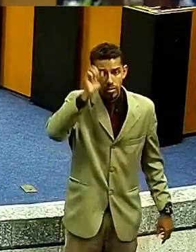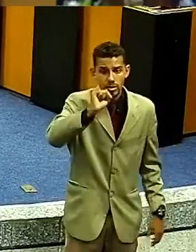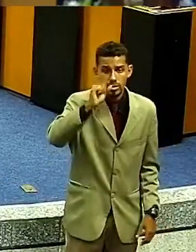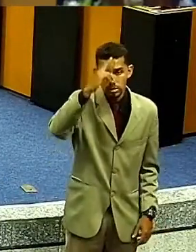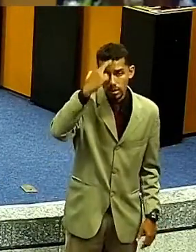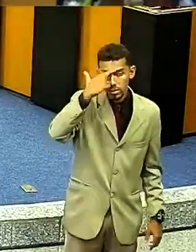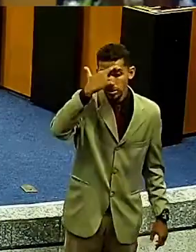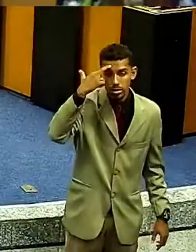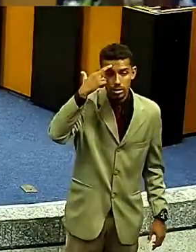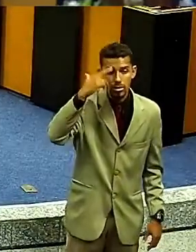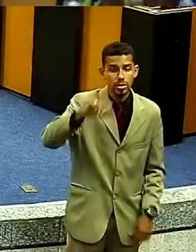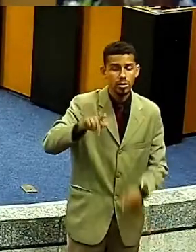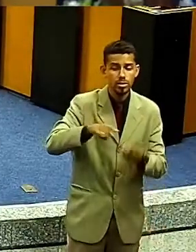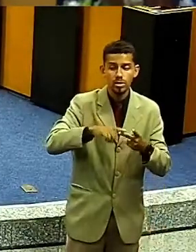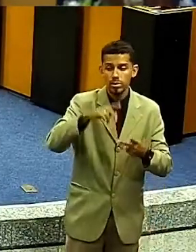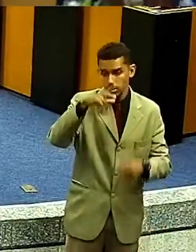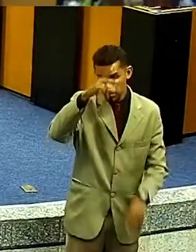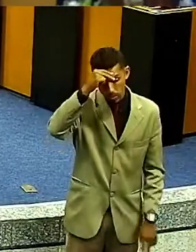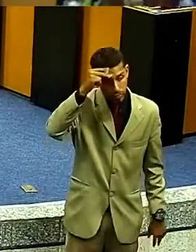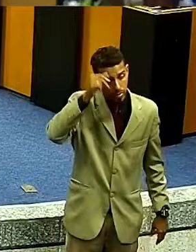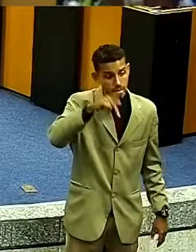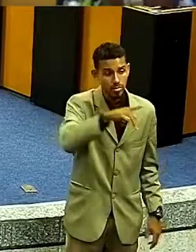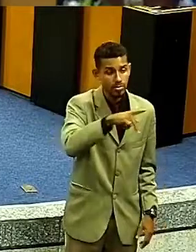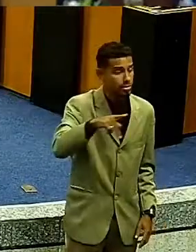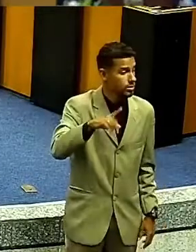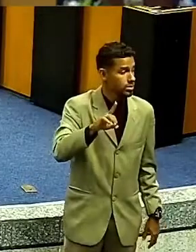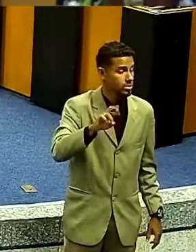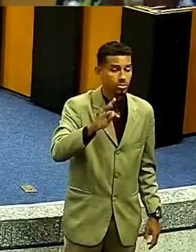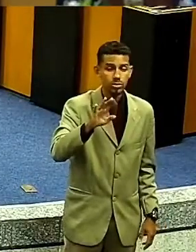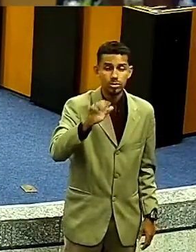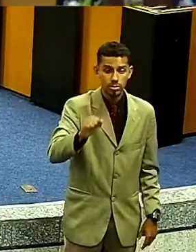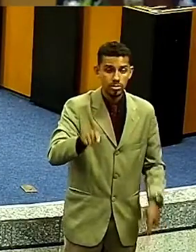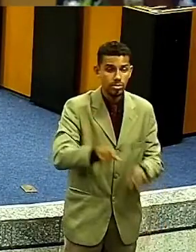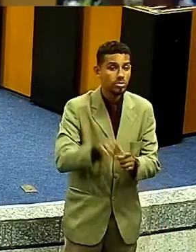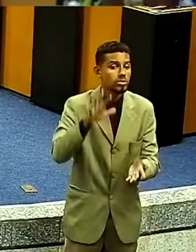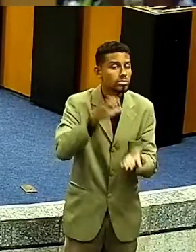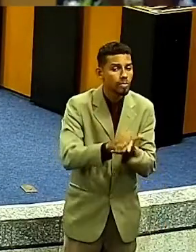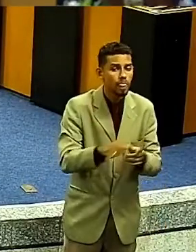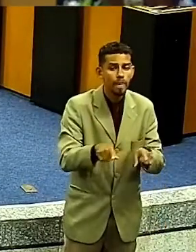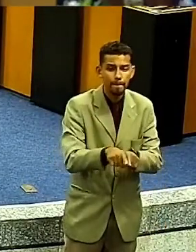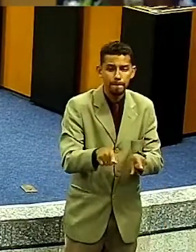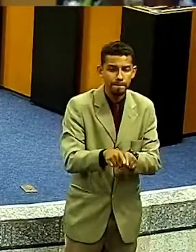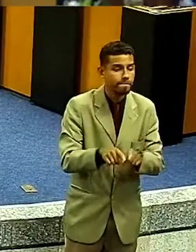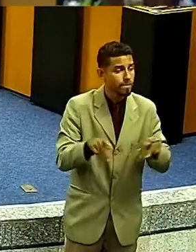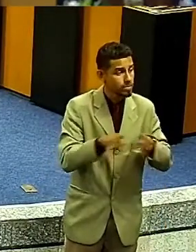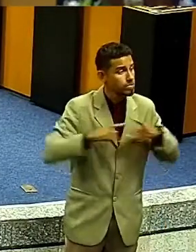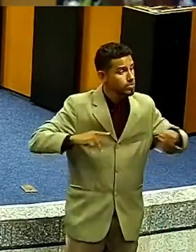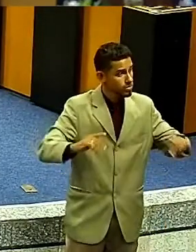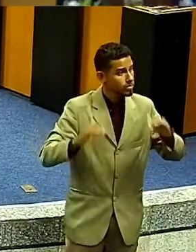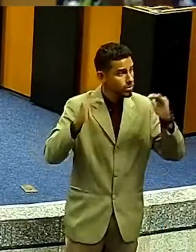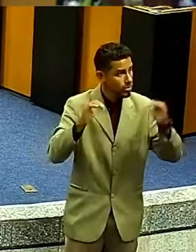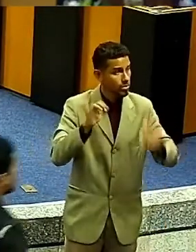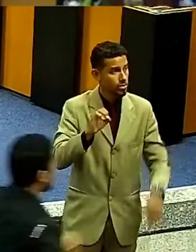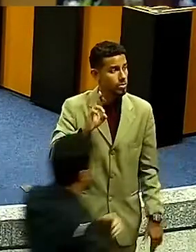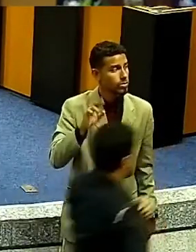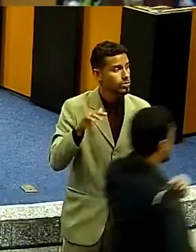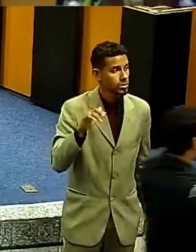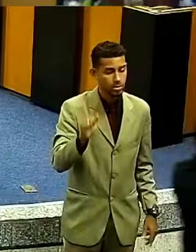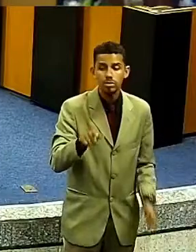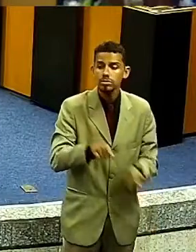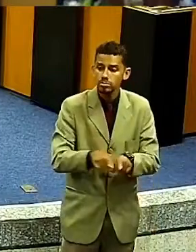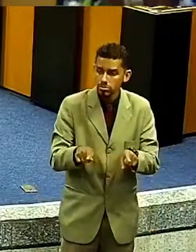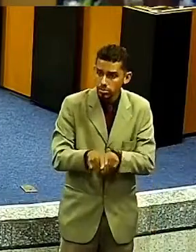do prefeito de Presidente Dutra Raimundo Carvalho também eu queria deixar aqui registrado que a desembargadora Oriana foi também